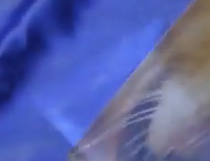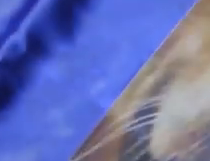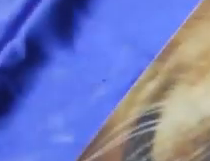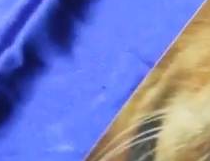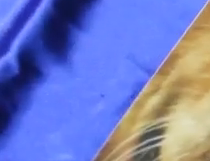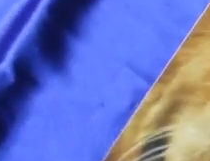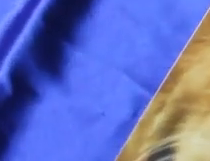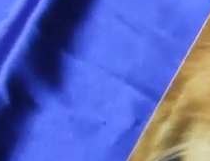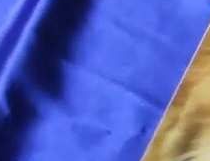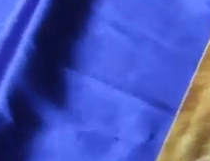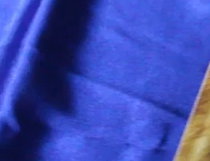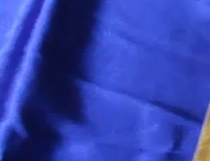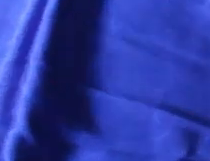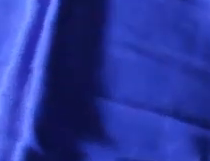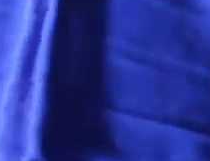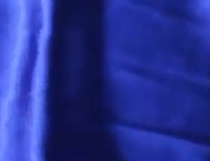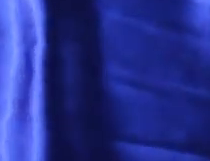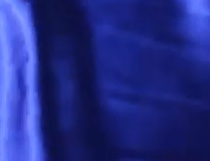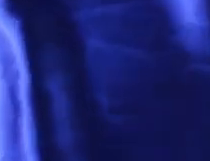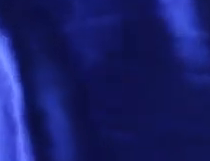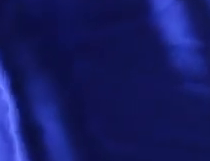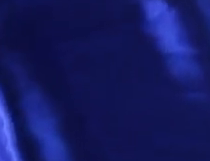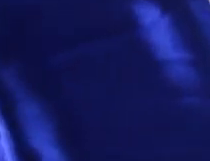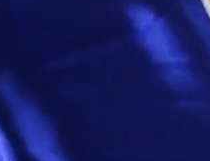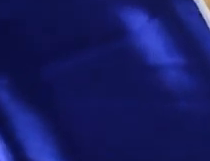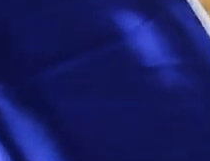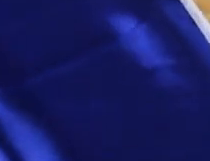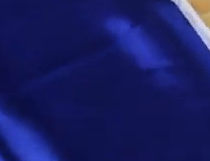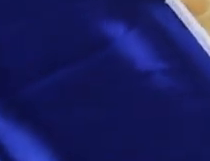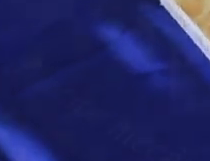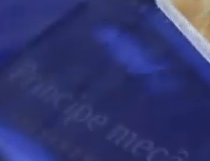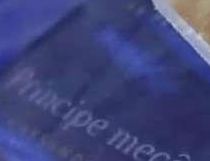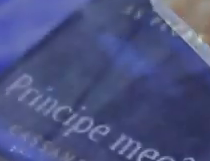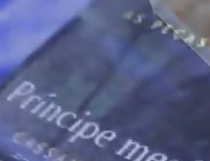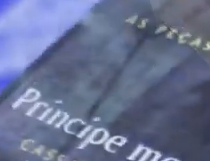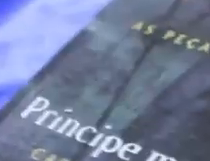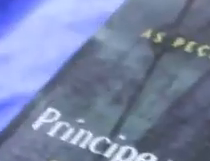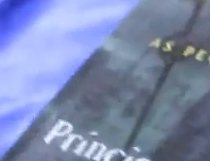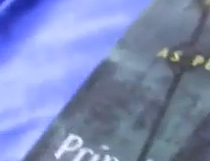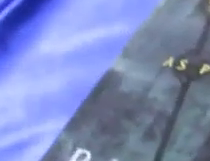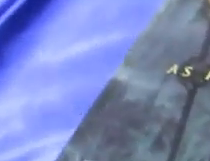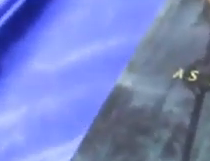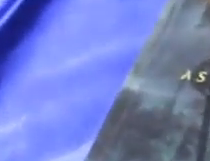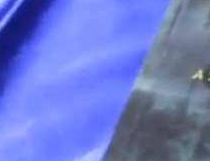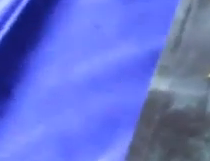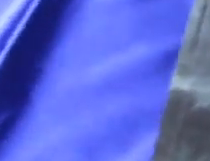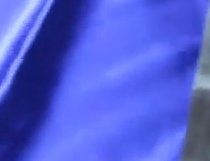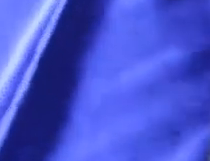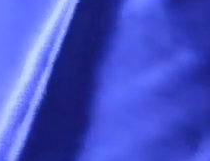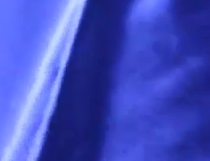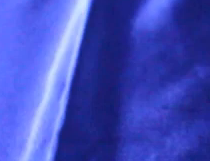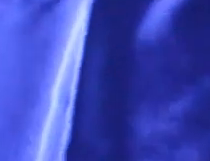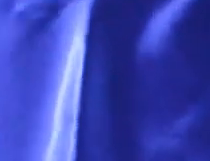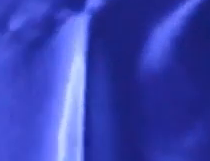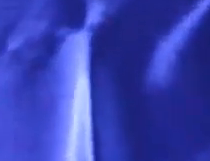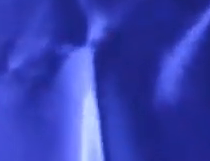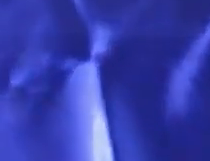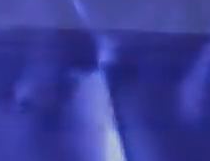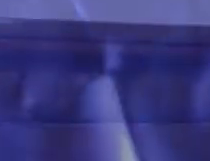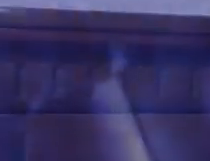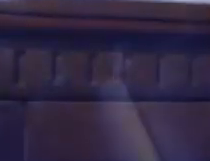O Clube Literário representa muito mais que isso. O Clube Literário é como se fosse um